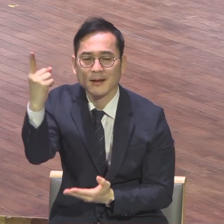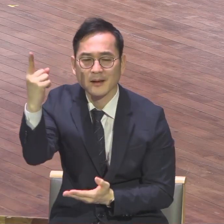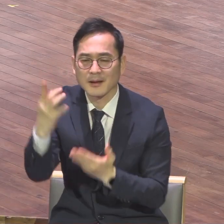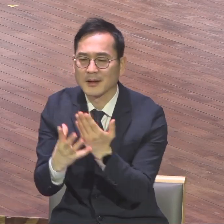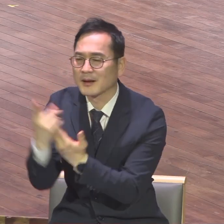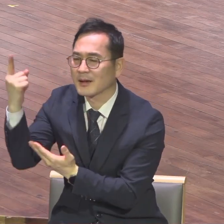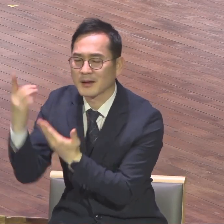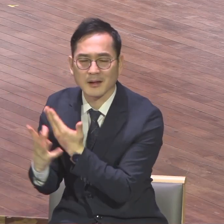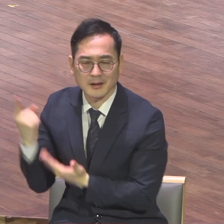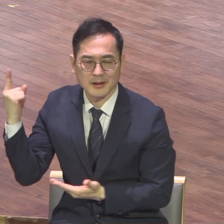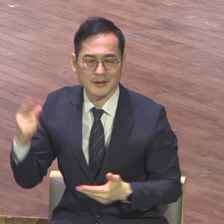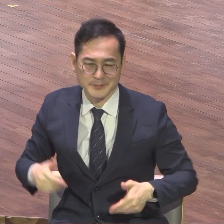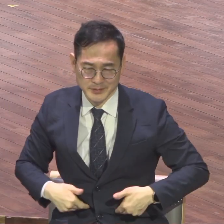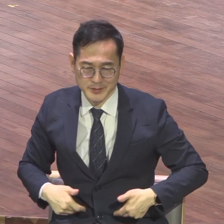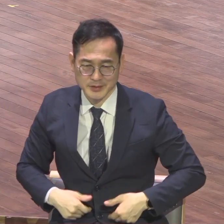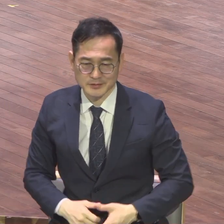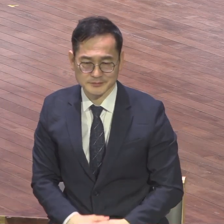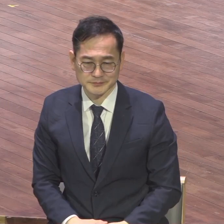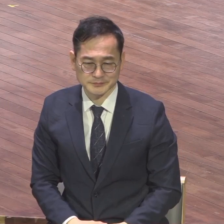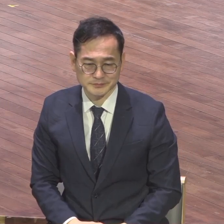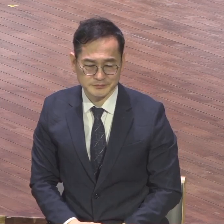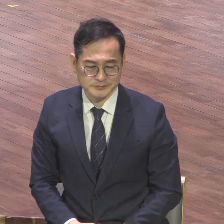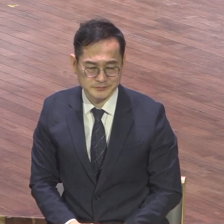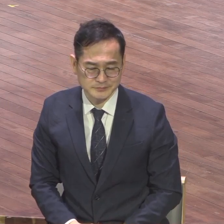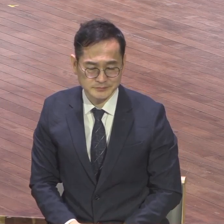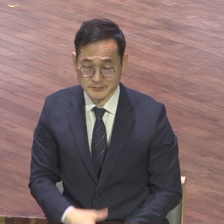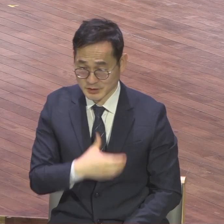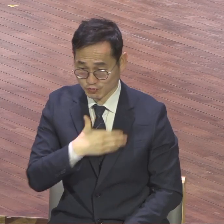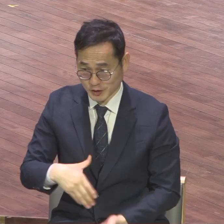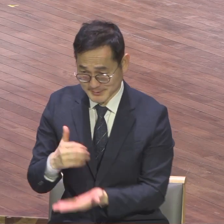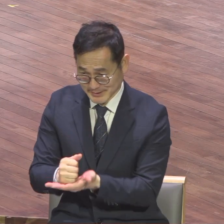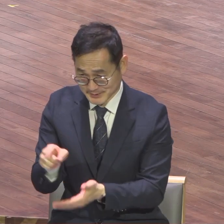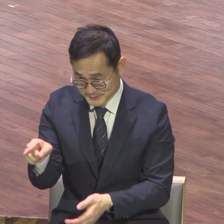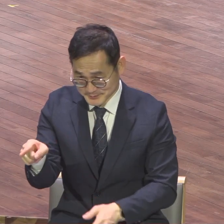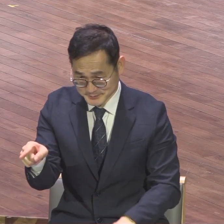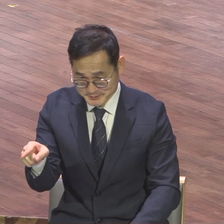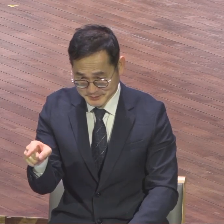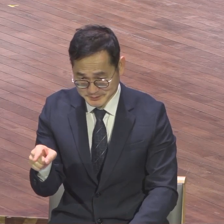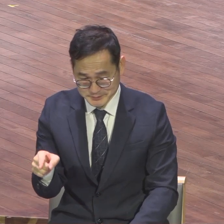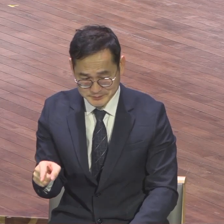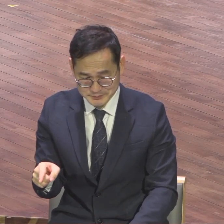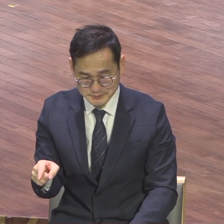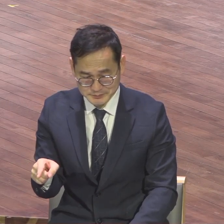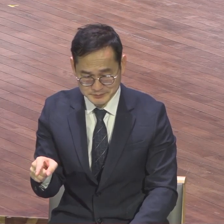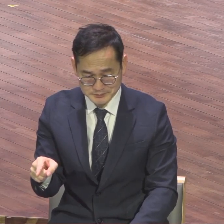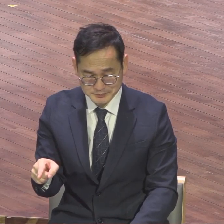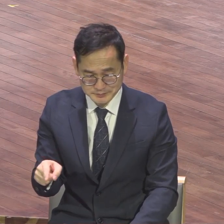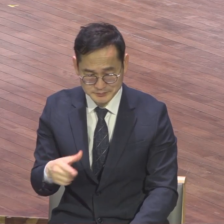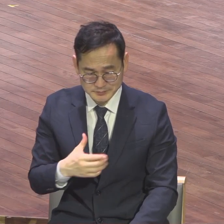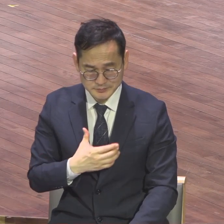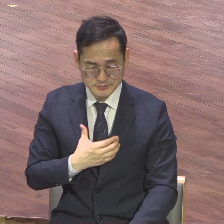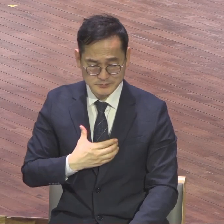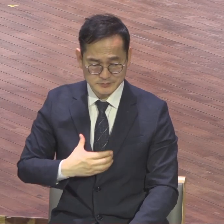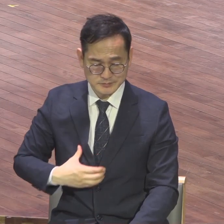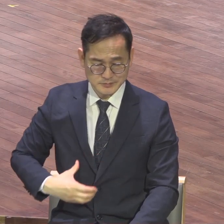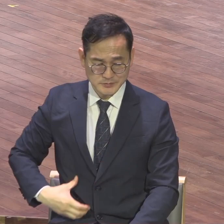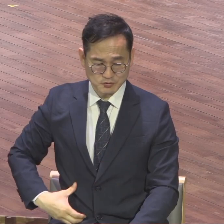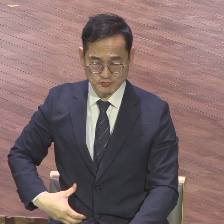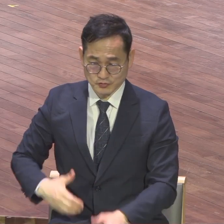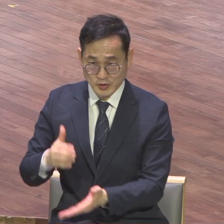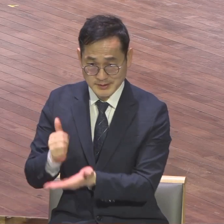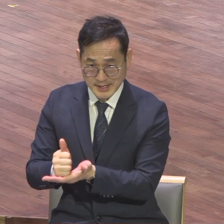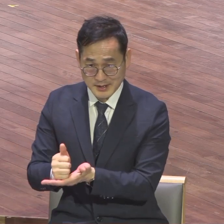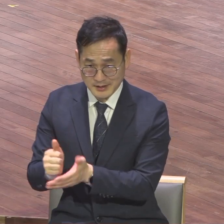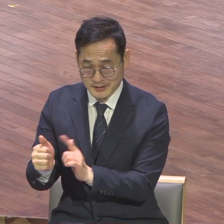원리스. 우리 진교원 우리 구청장님이 이번 하시면서 얼마 되지도 않았는데 구청에 싹 다 원리스